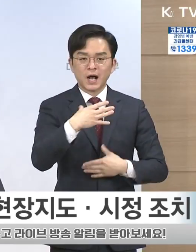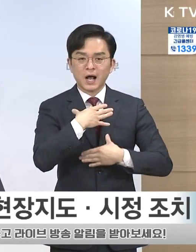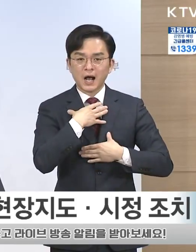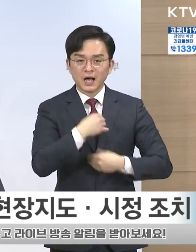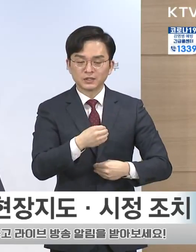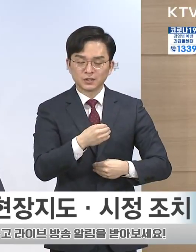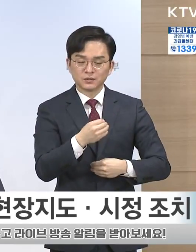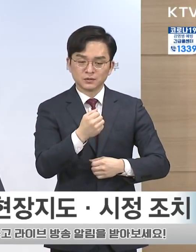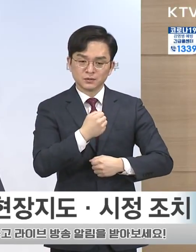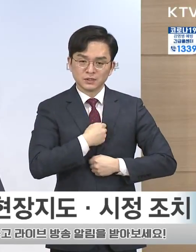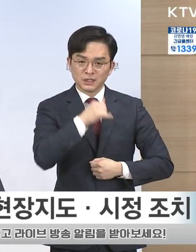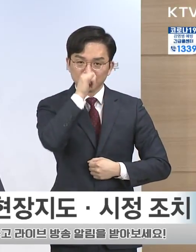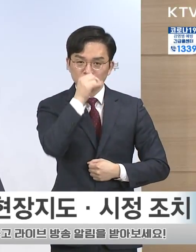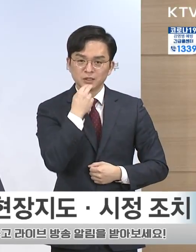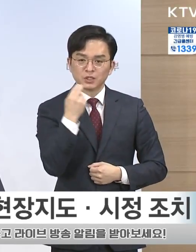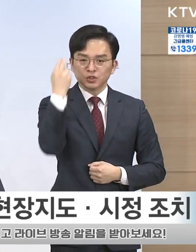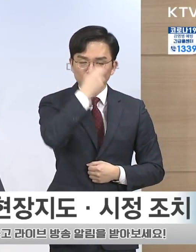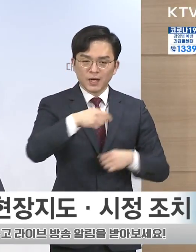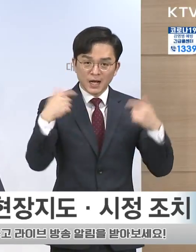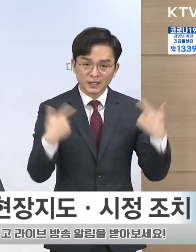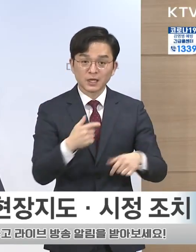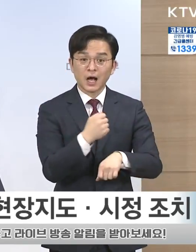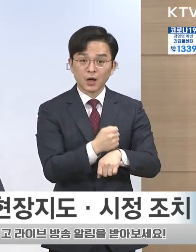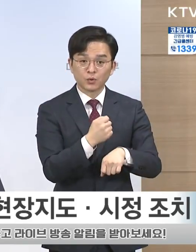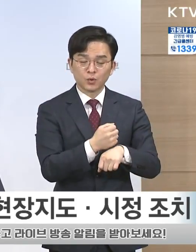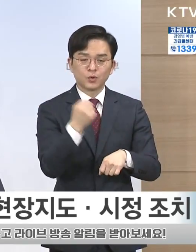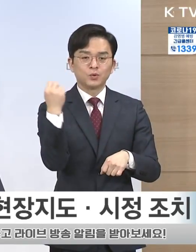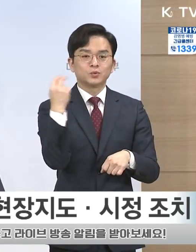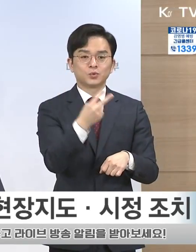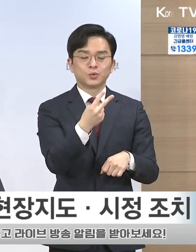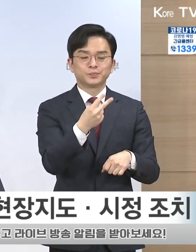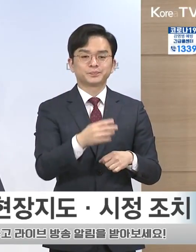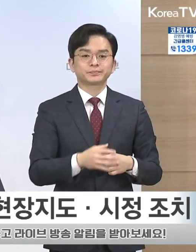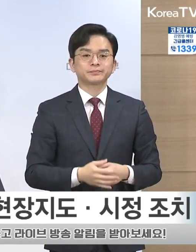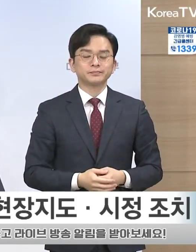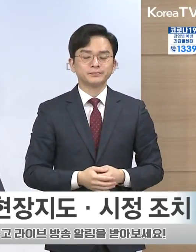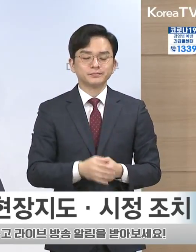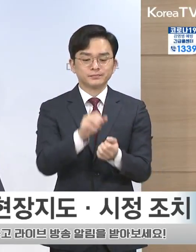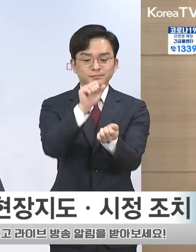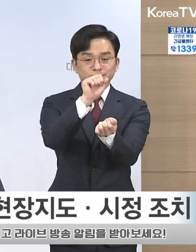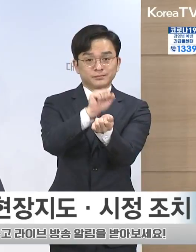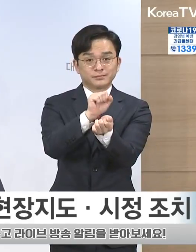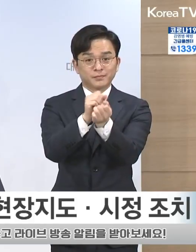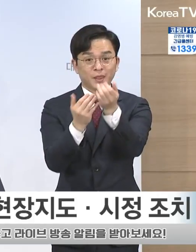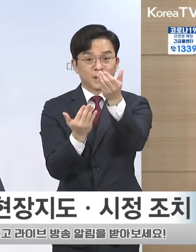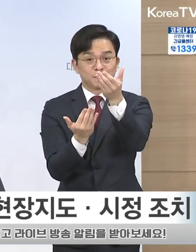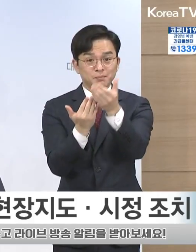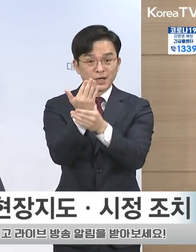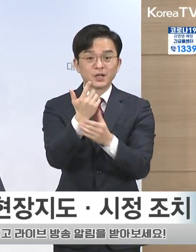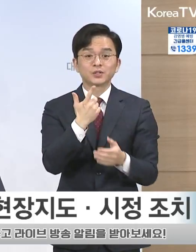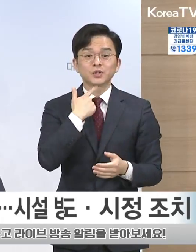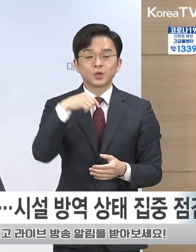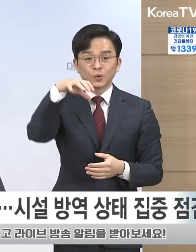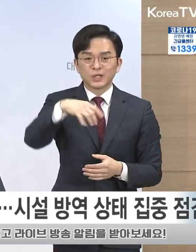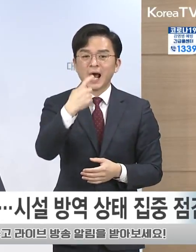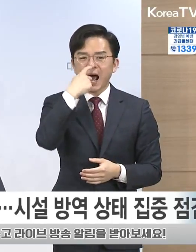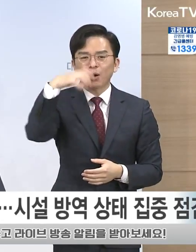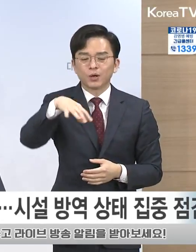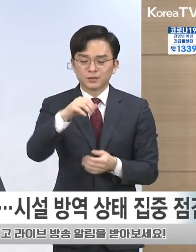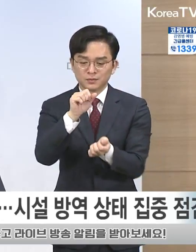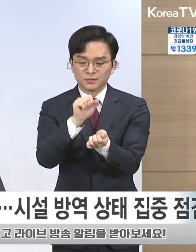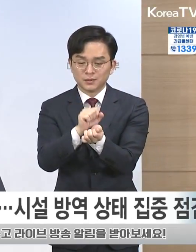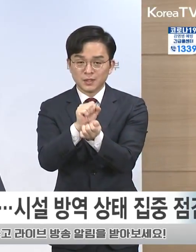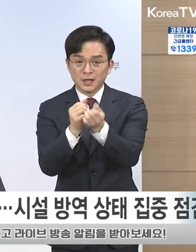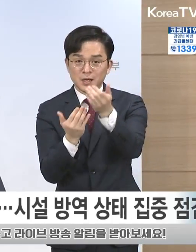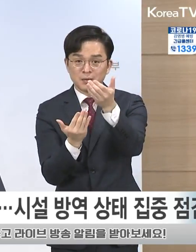점검하고 지자체와 협의하여 확진자가 나온 학원을 통해 발생한 경우